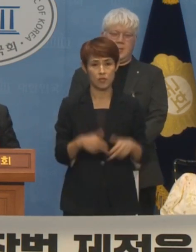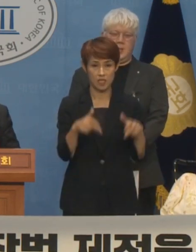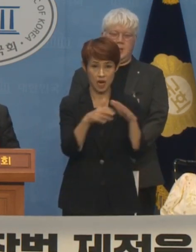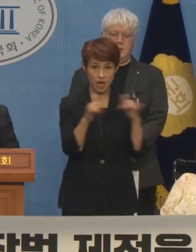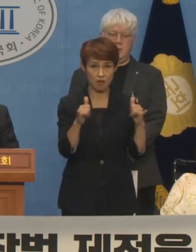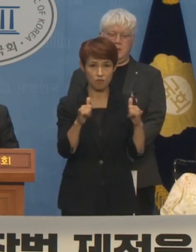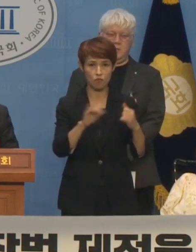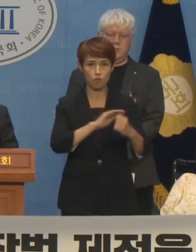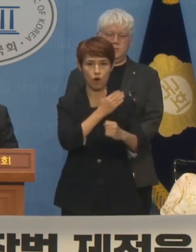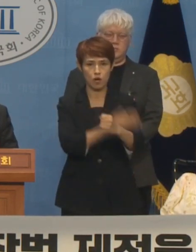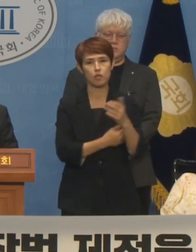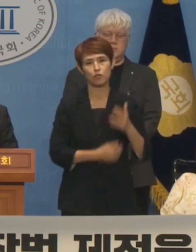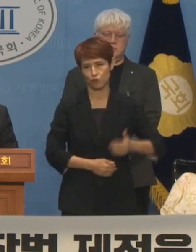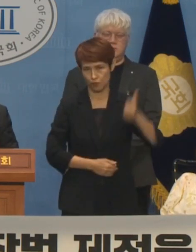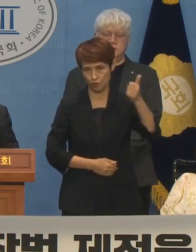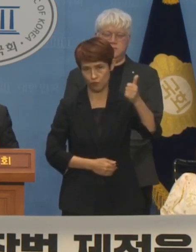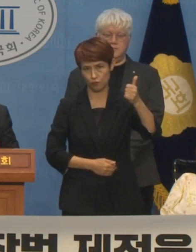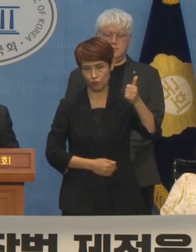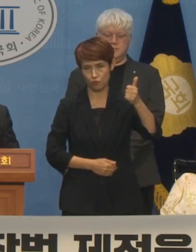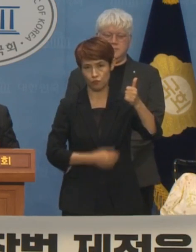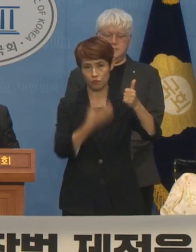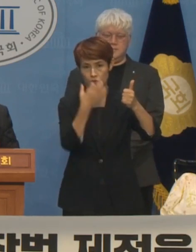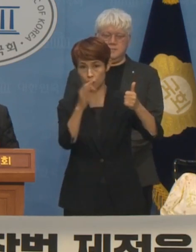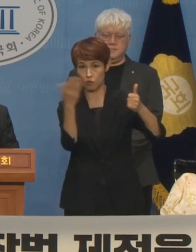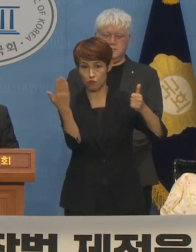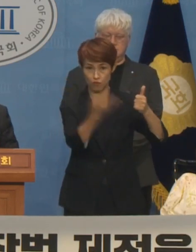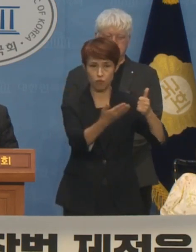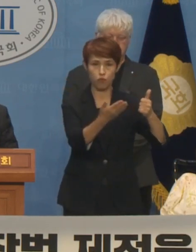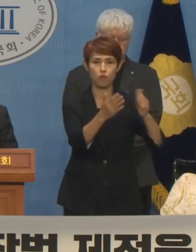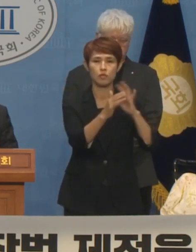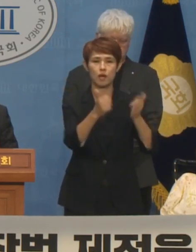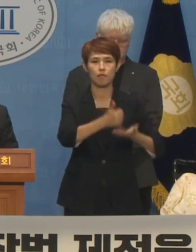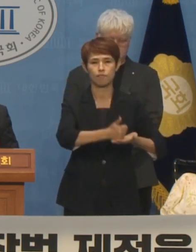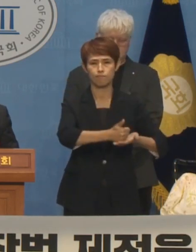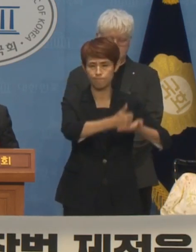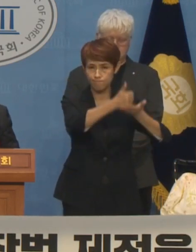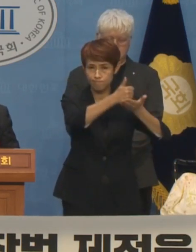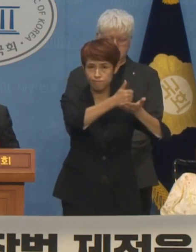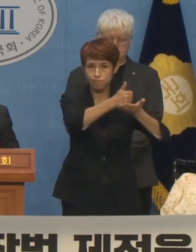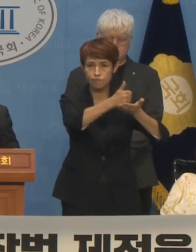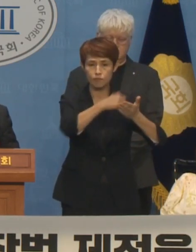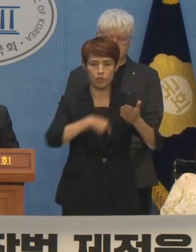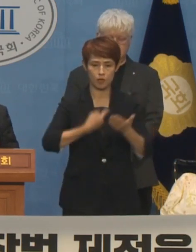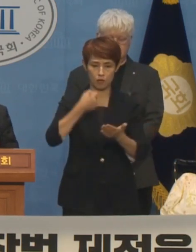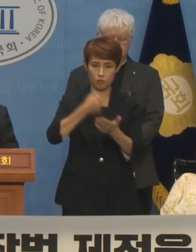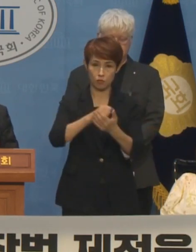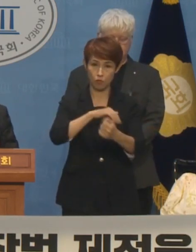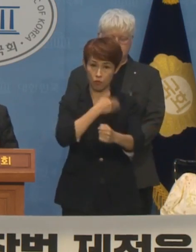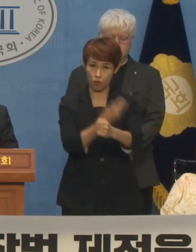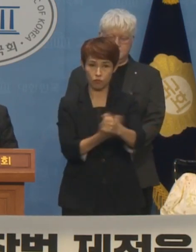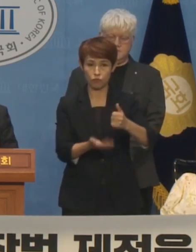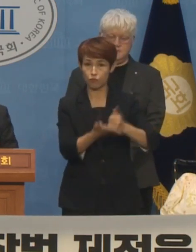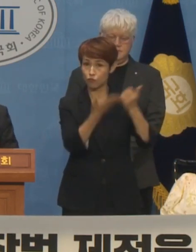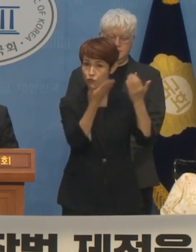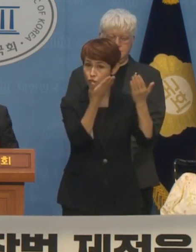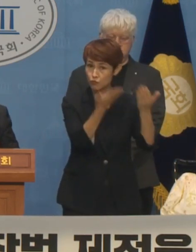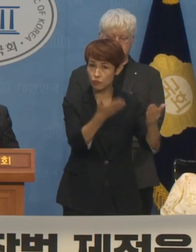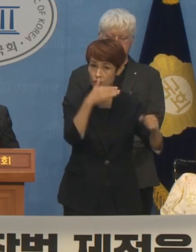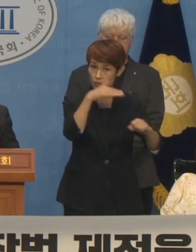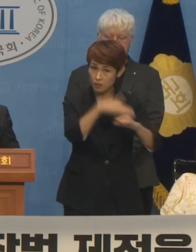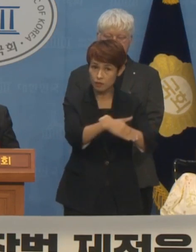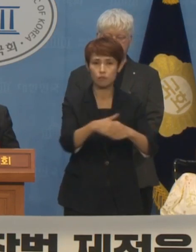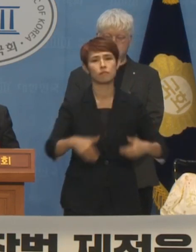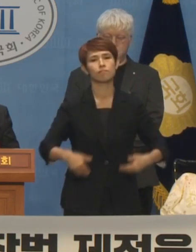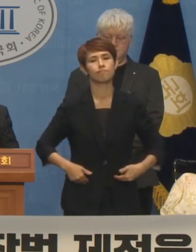권리의 주체로 인식하고 인간으로서의 존엄성과 가치, 자기 결정권을 존중하는 새로운